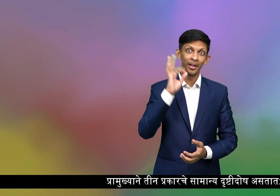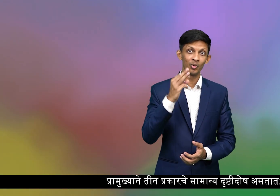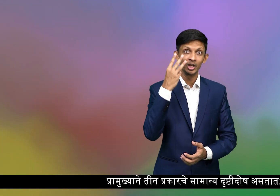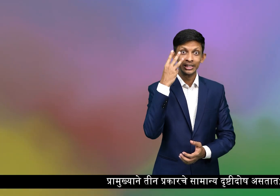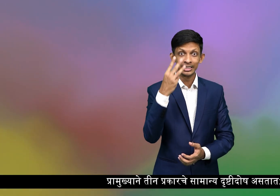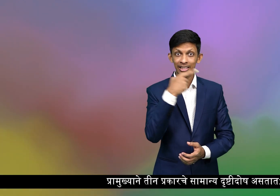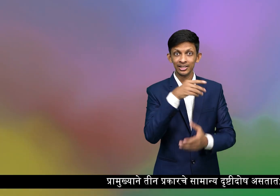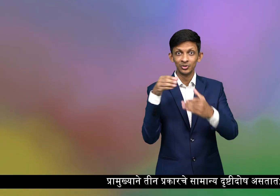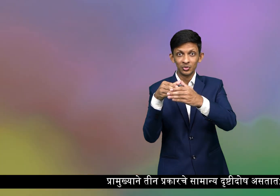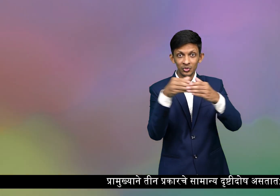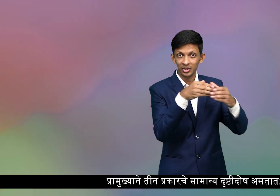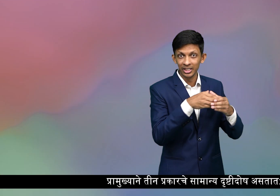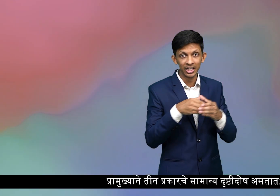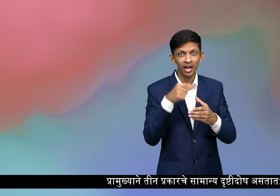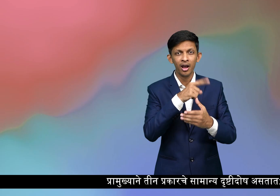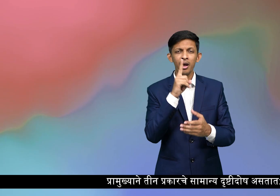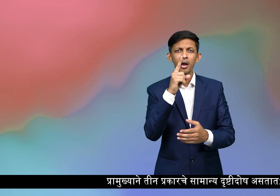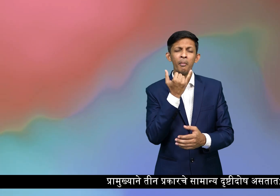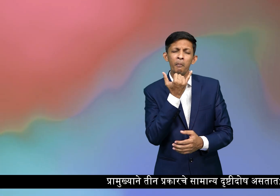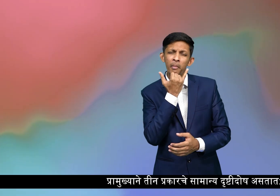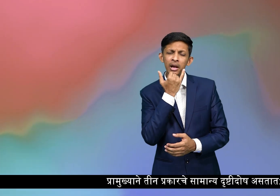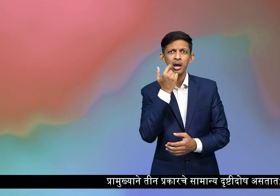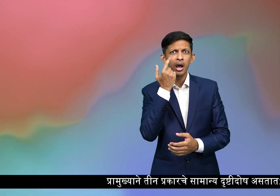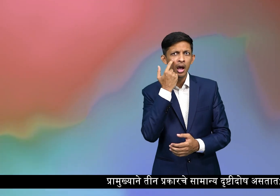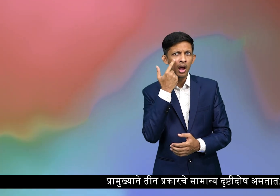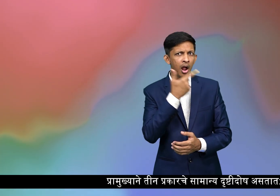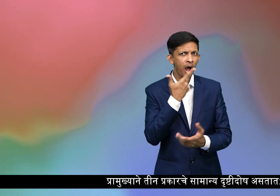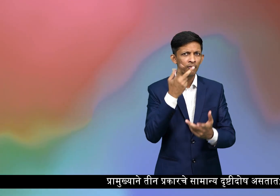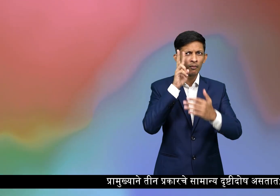प्रामुख्याने 3 प्रकारचे सामान्य दृष्टिदोष असतात.